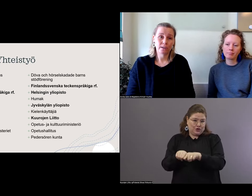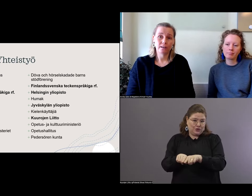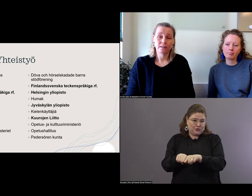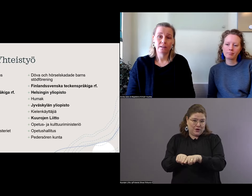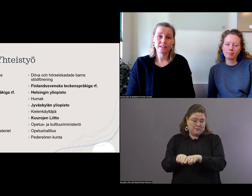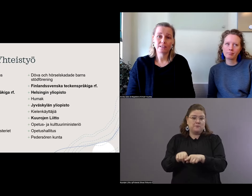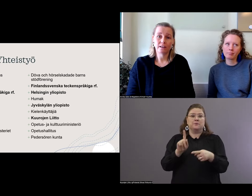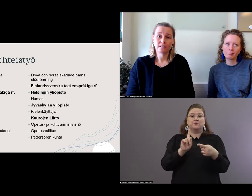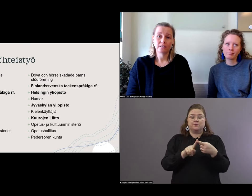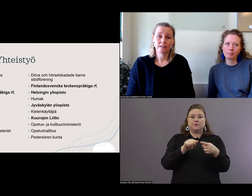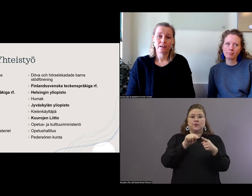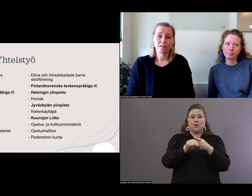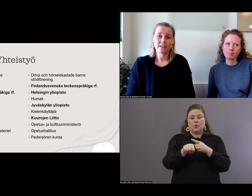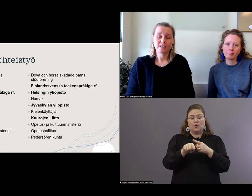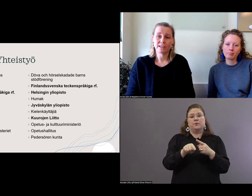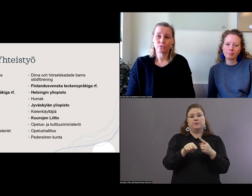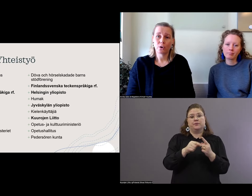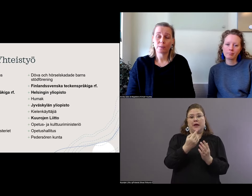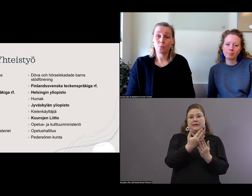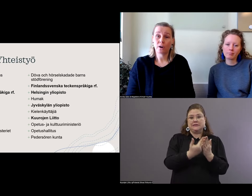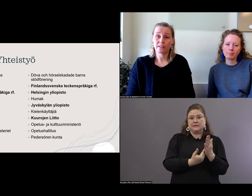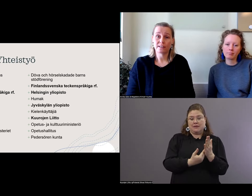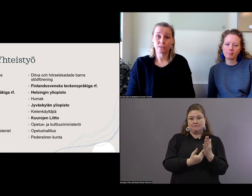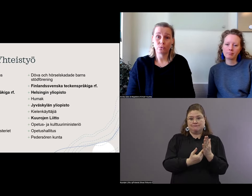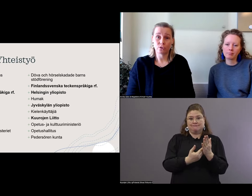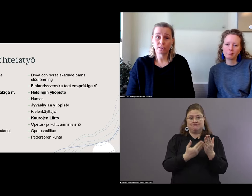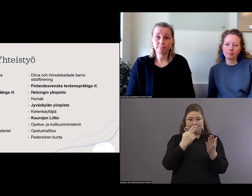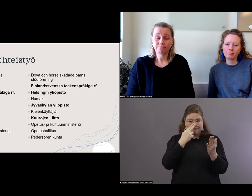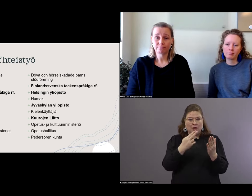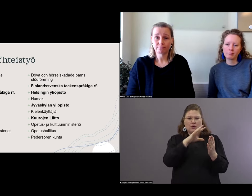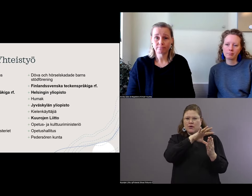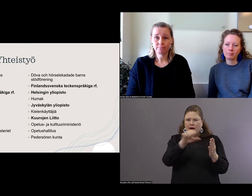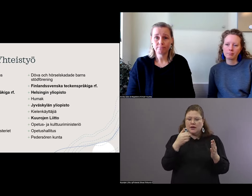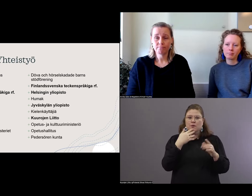löytyy nyt lista kaikista, jotka ovat mukana tässä työssä.